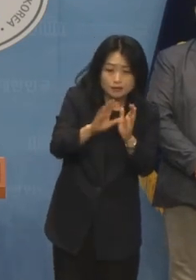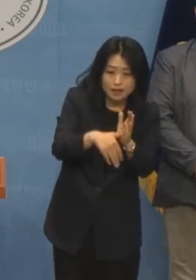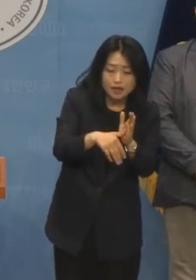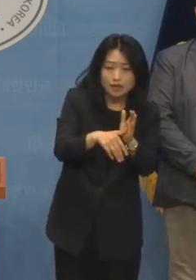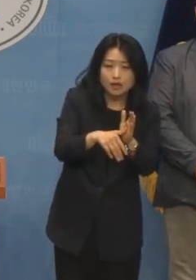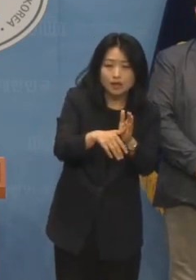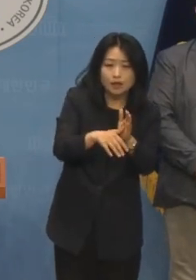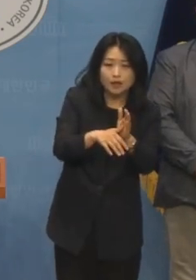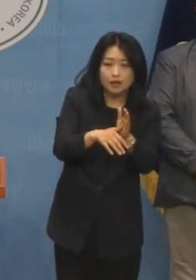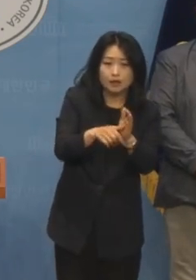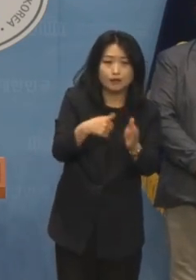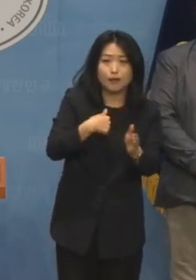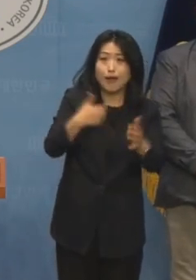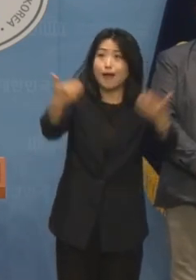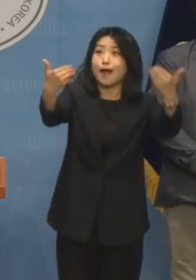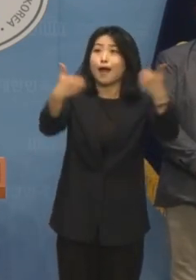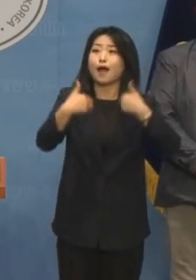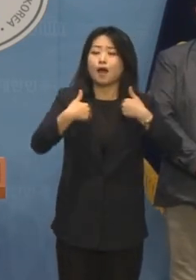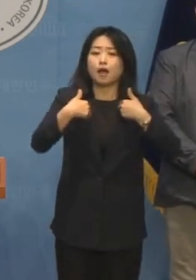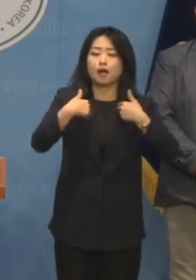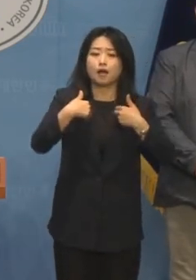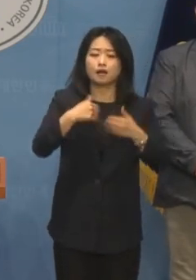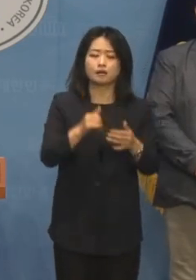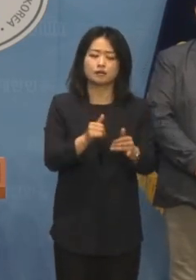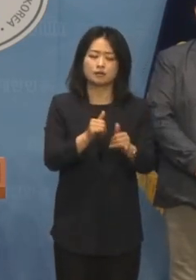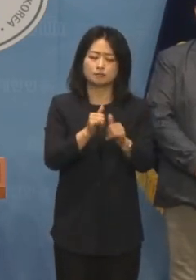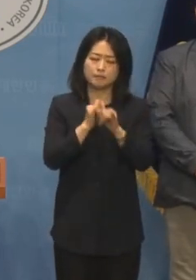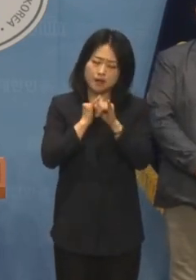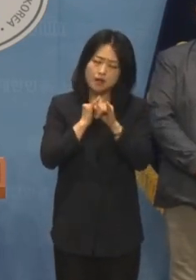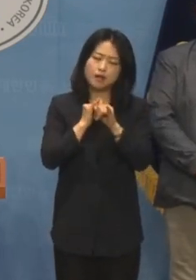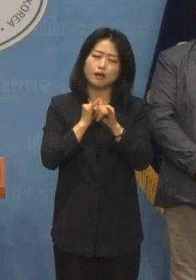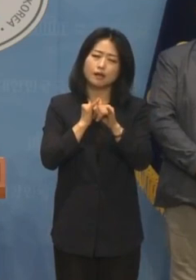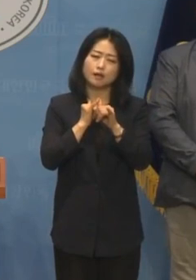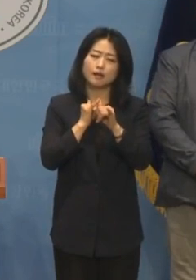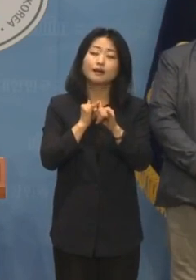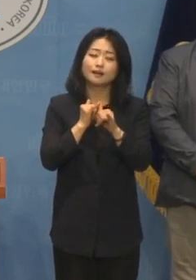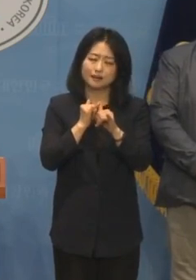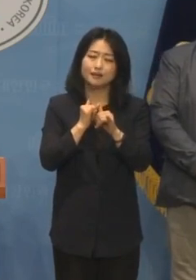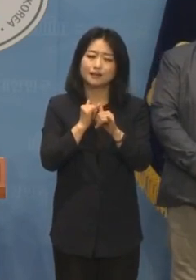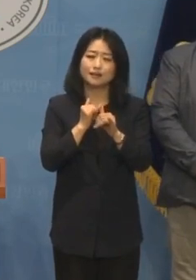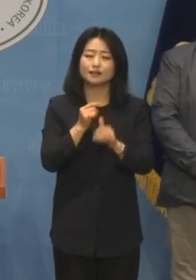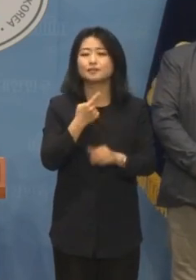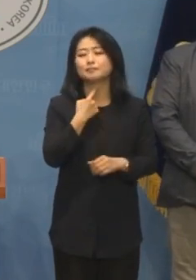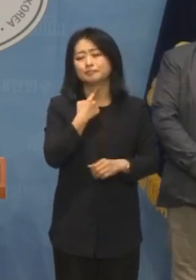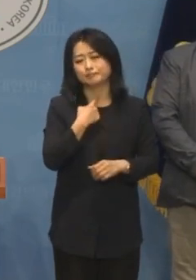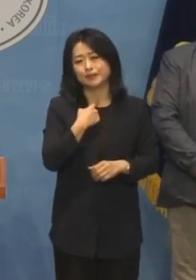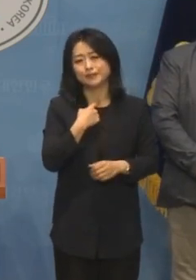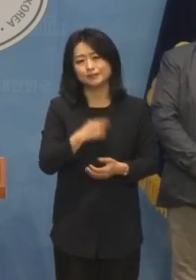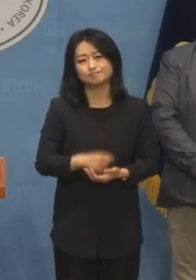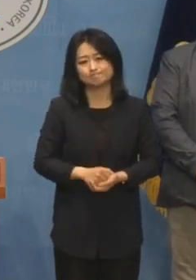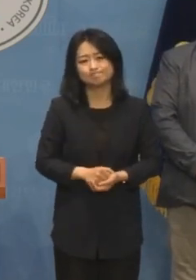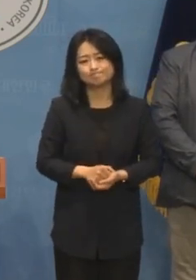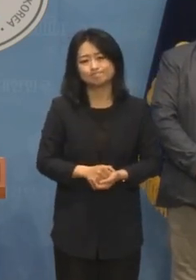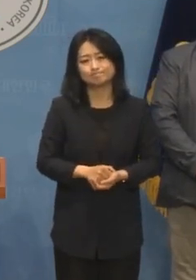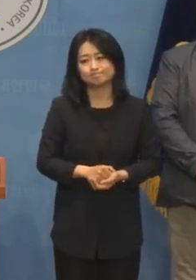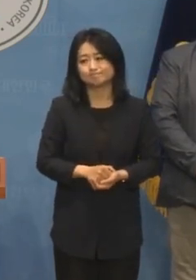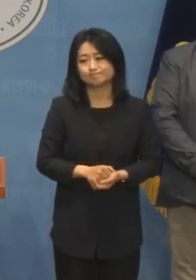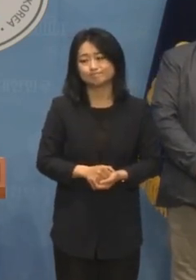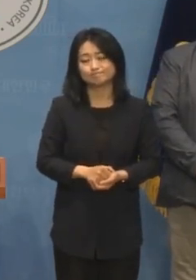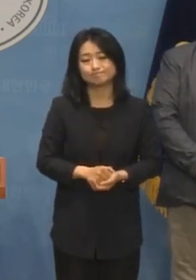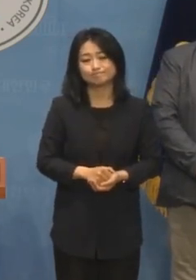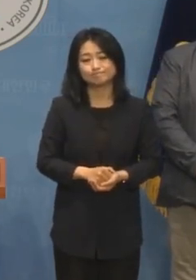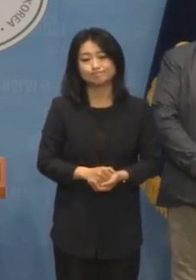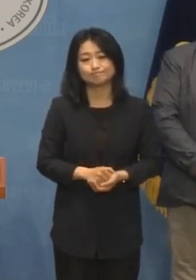스스로 목숨을 끊는 상황으로 몰고 가는 그런 결과를 초래하기도